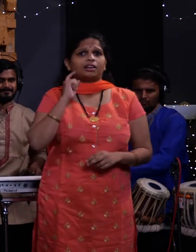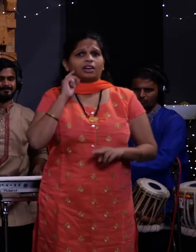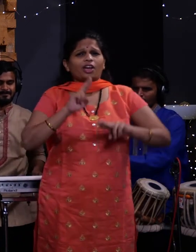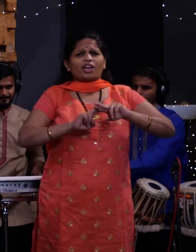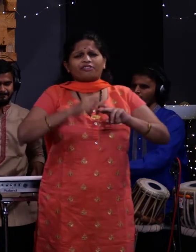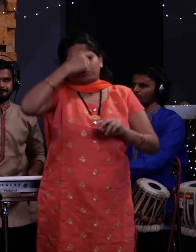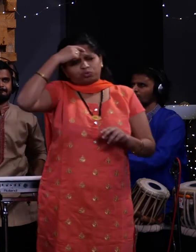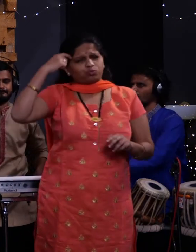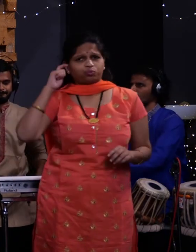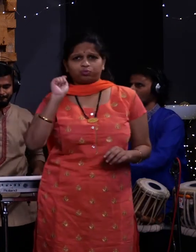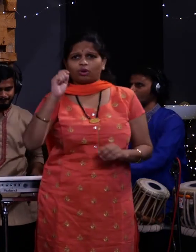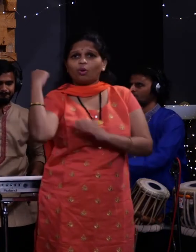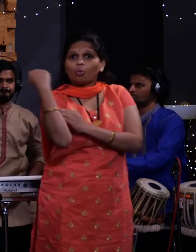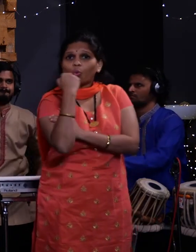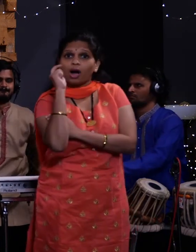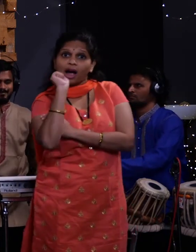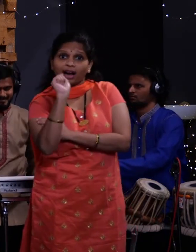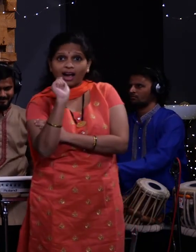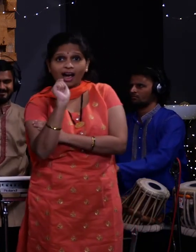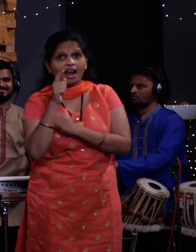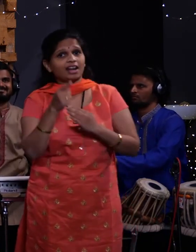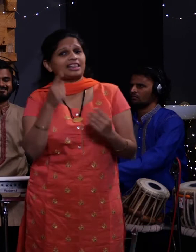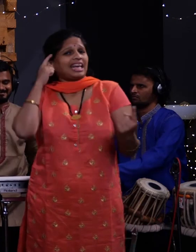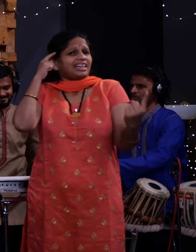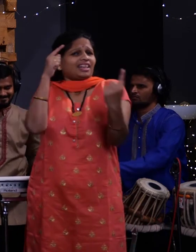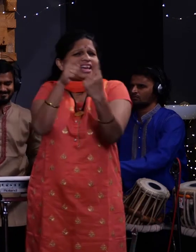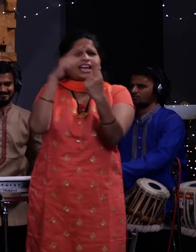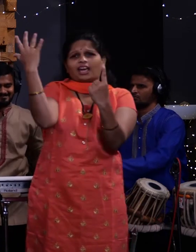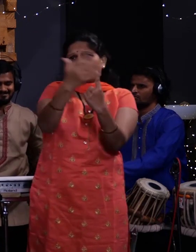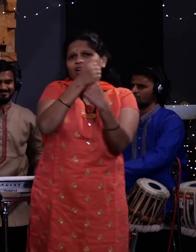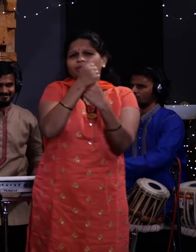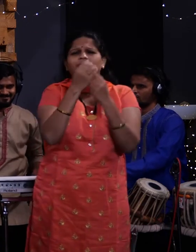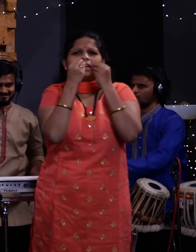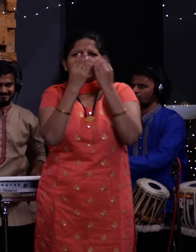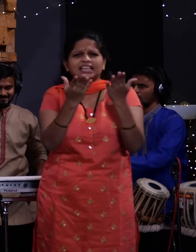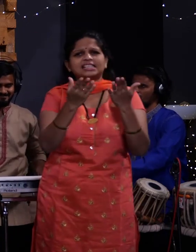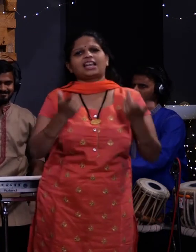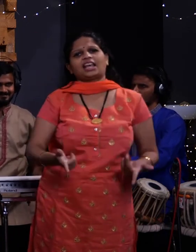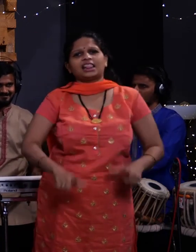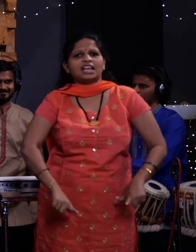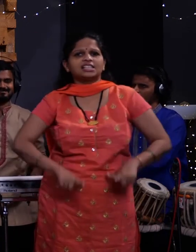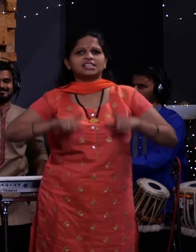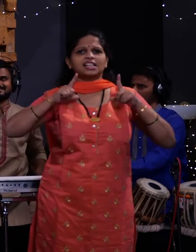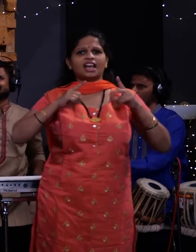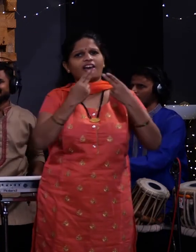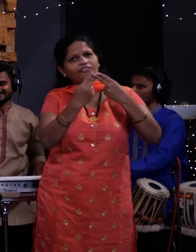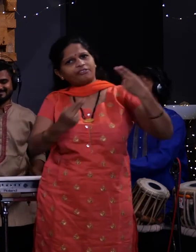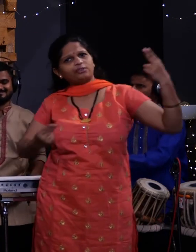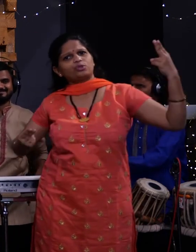परेशान। पसीना बहाओगे कभी मंजिल को पाओगे, यह दुनिया दुनिया दुनिया